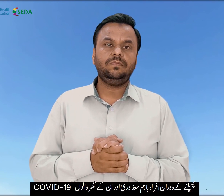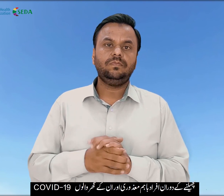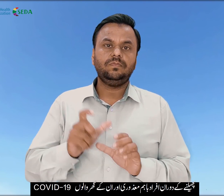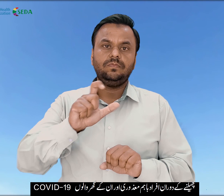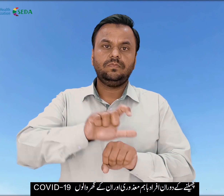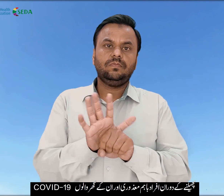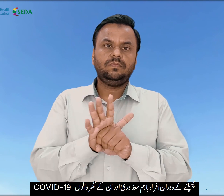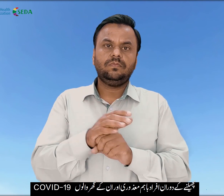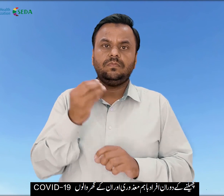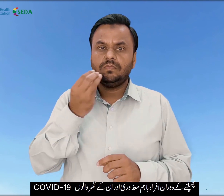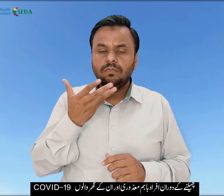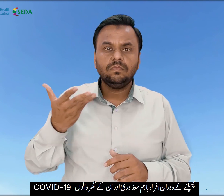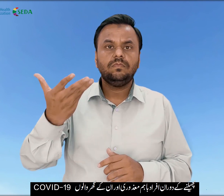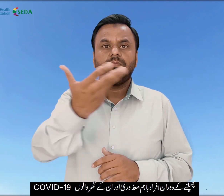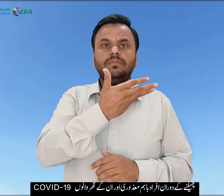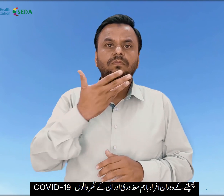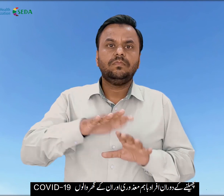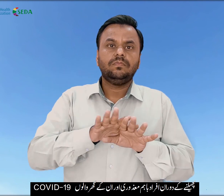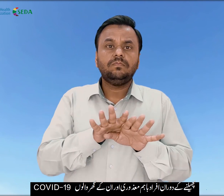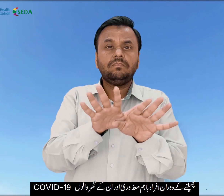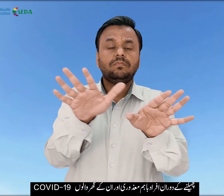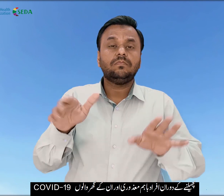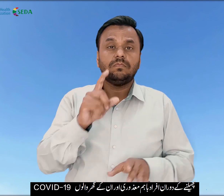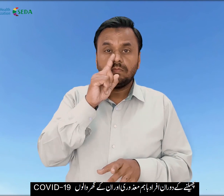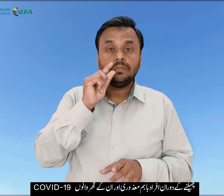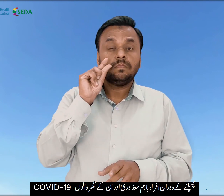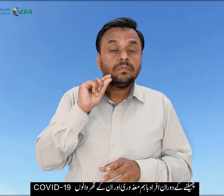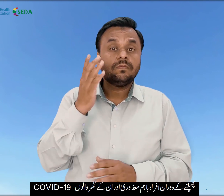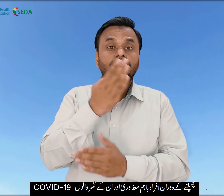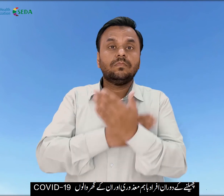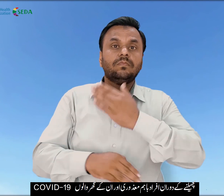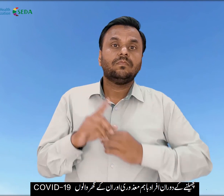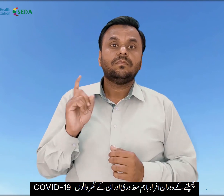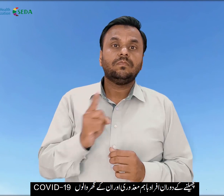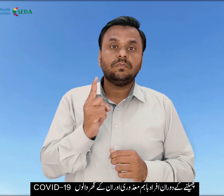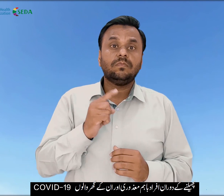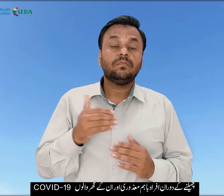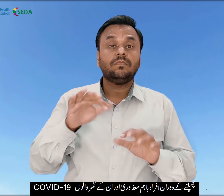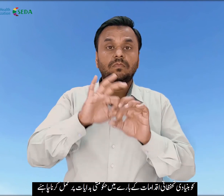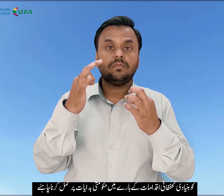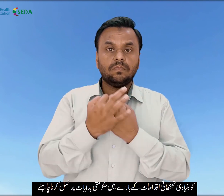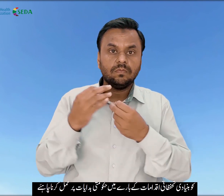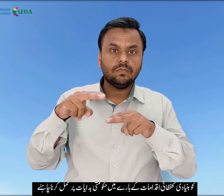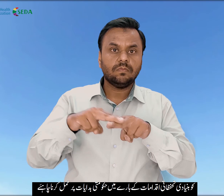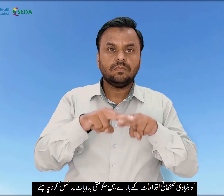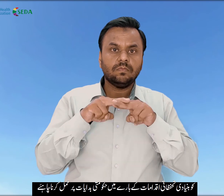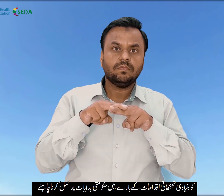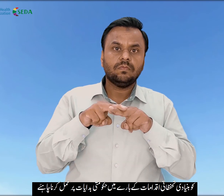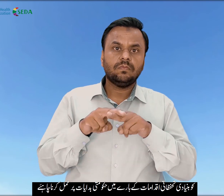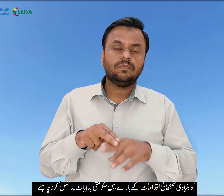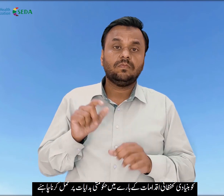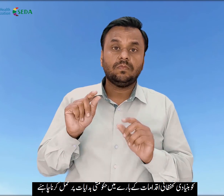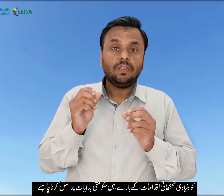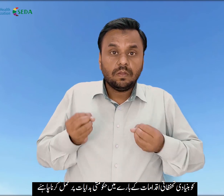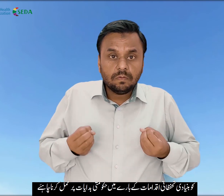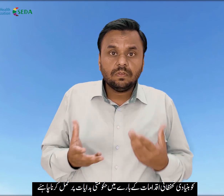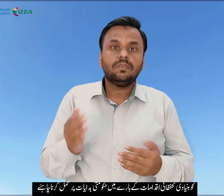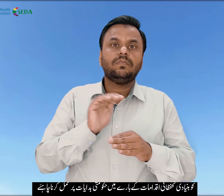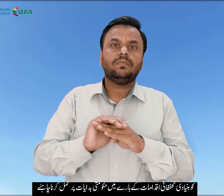کووڈ-19 پھیلنے کے دوران افراد باہم معذوری اور ان کے گھر والوں کو بنیادی تحفظاتی اقدامات